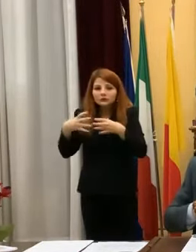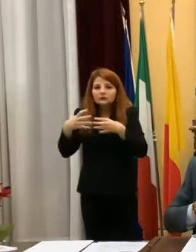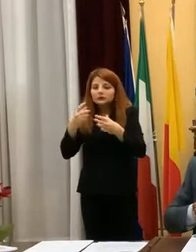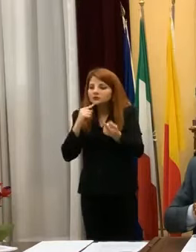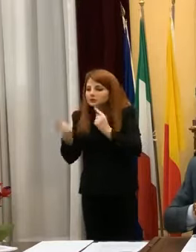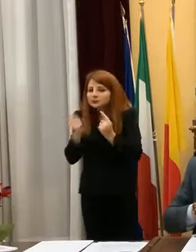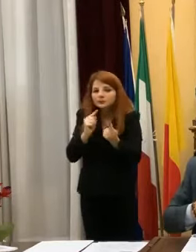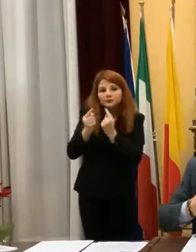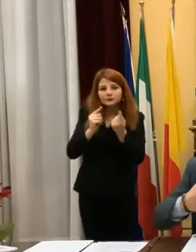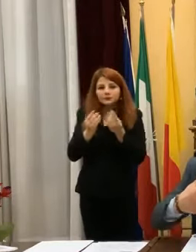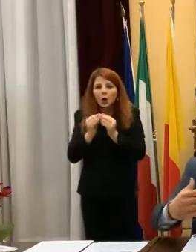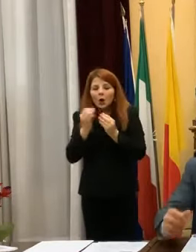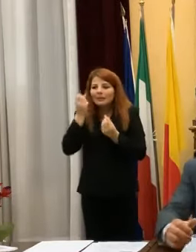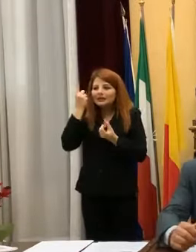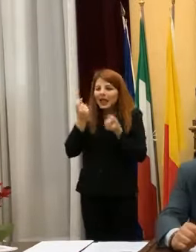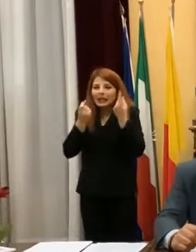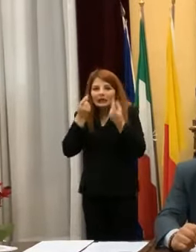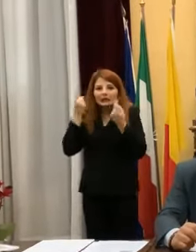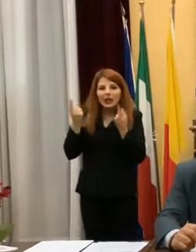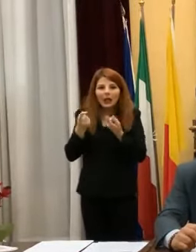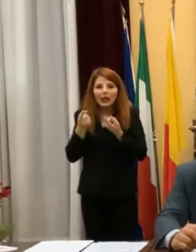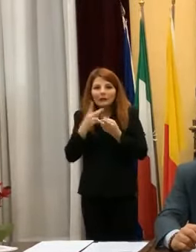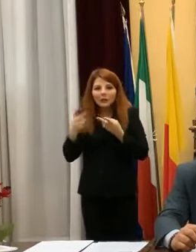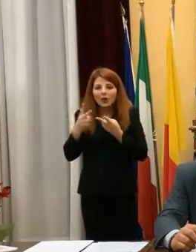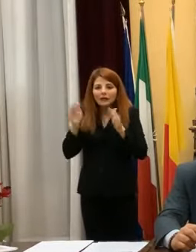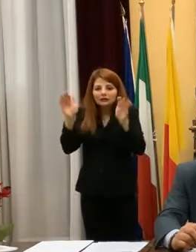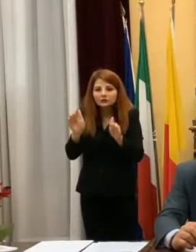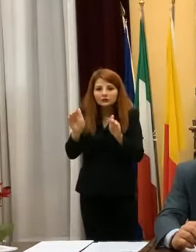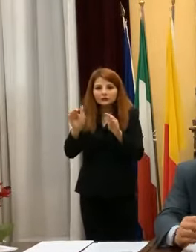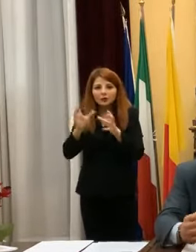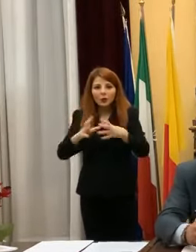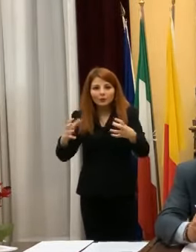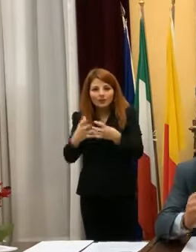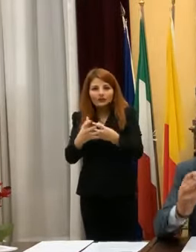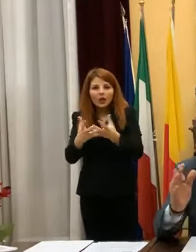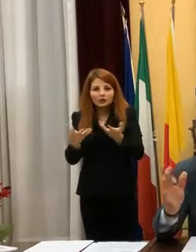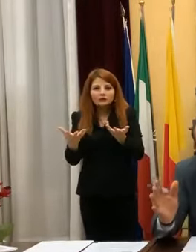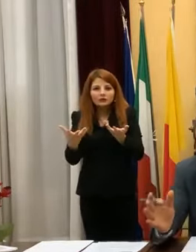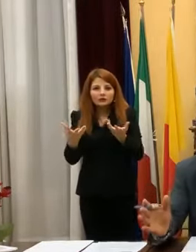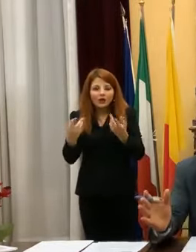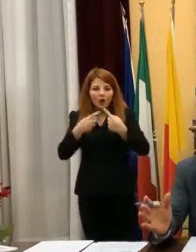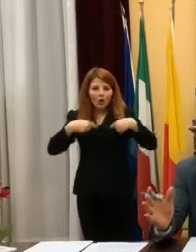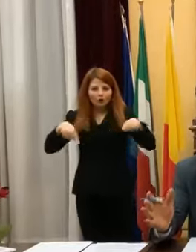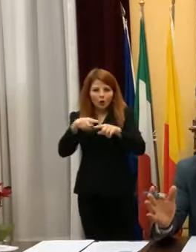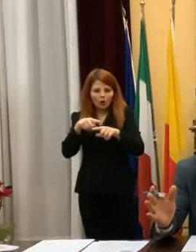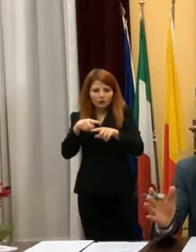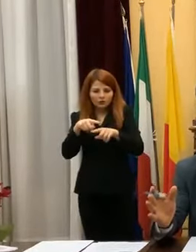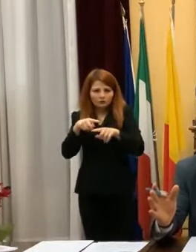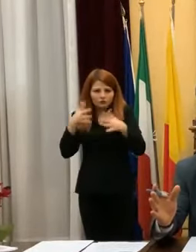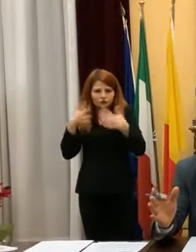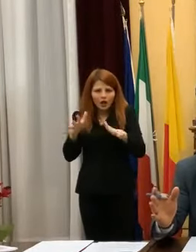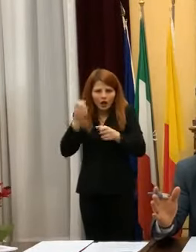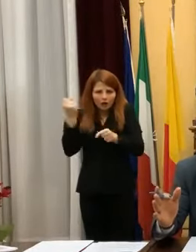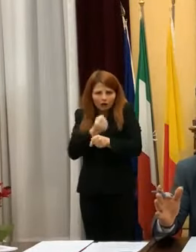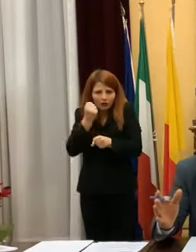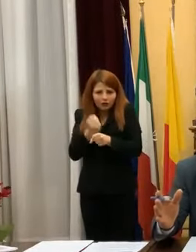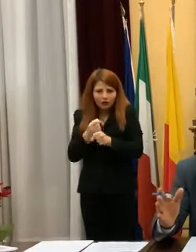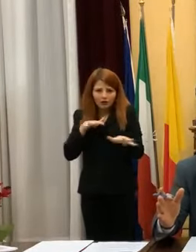eravamo coscienti e noi abbiamo fatto di tutto per colmare proprio questo